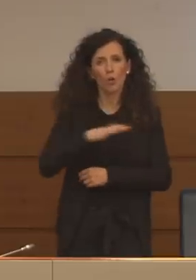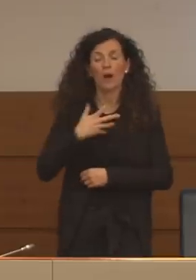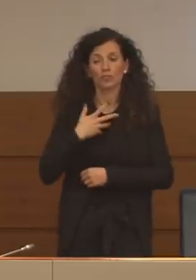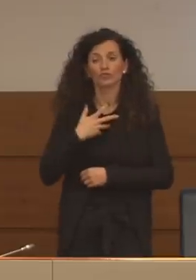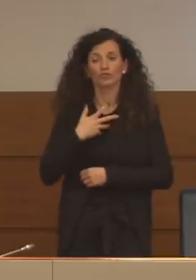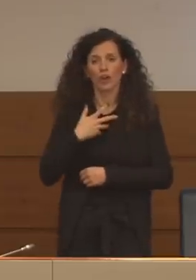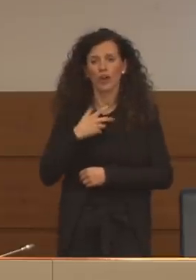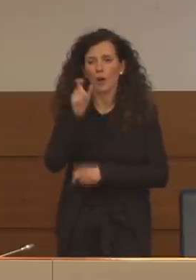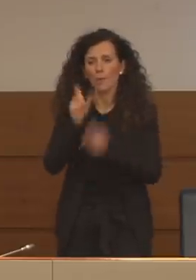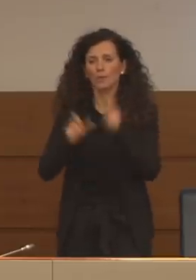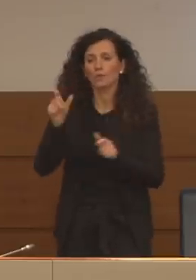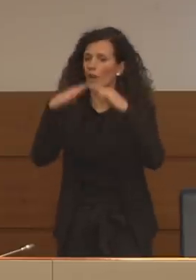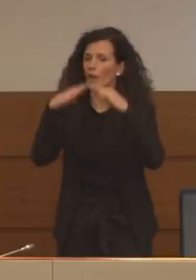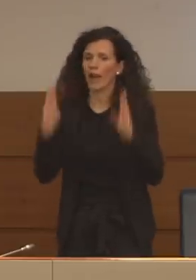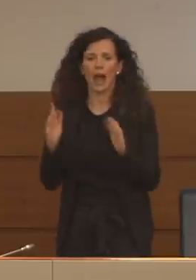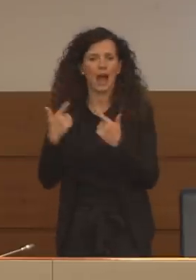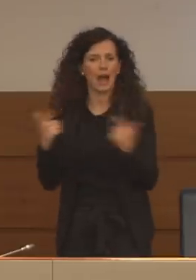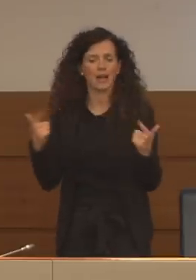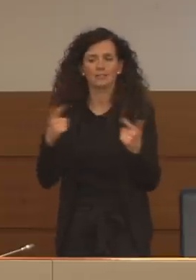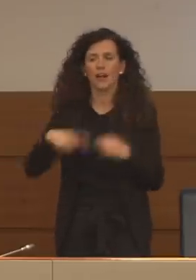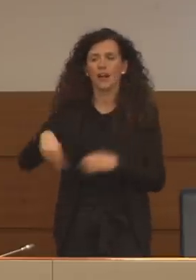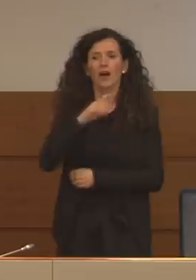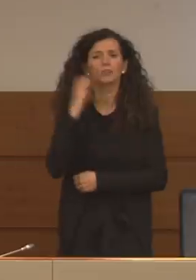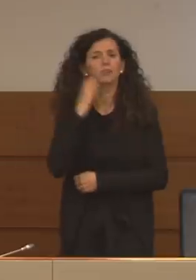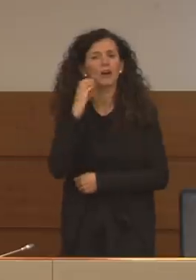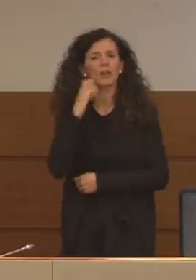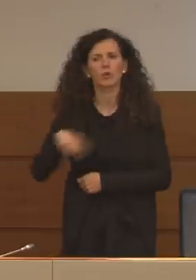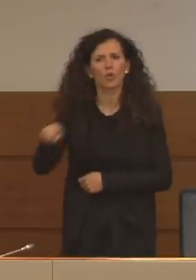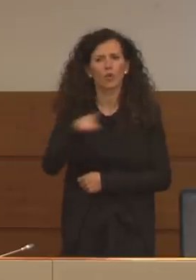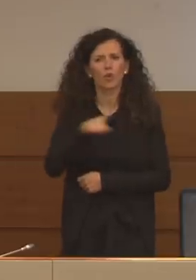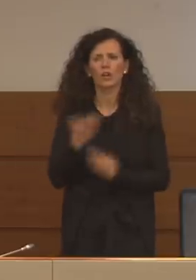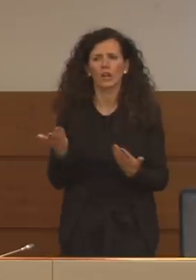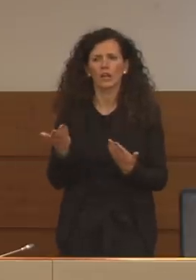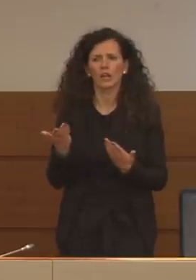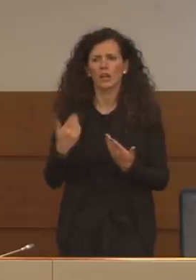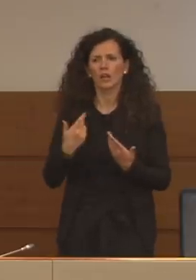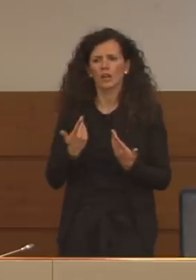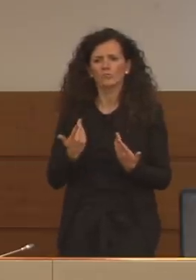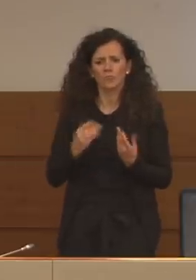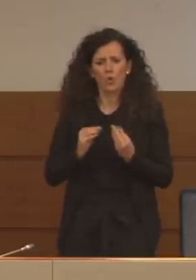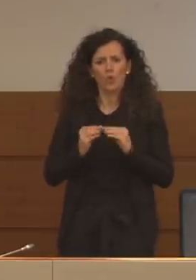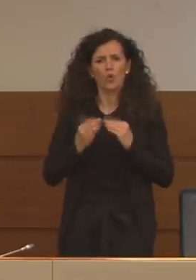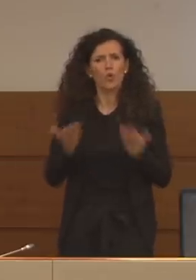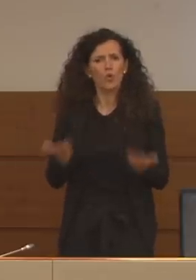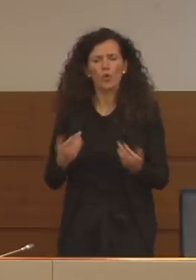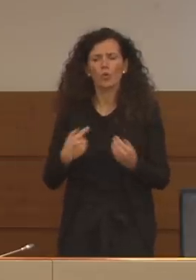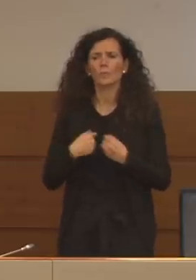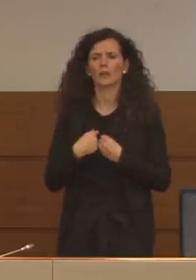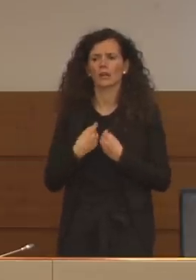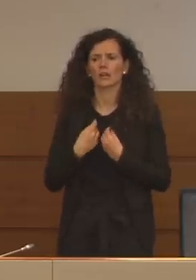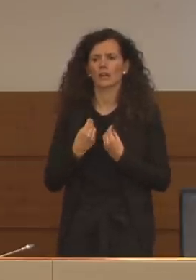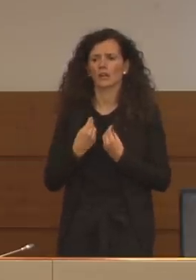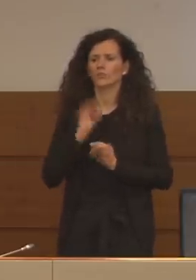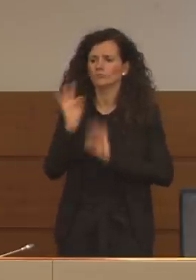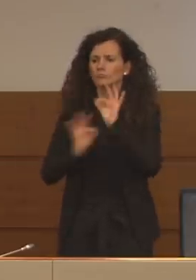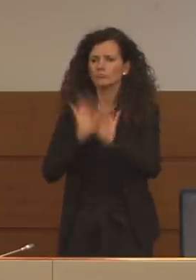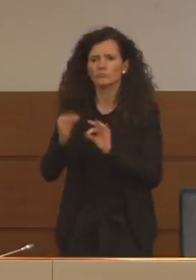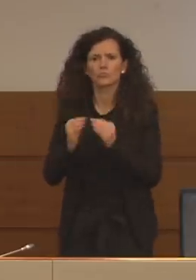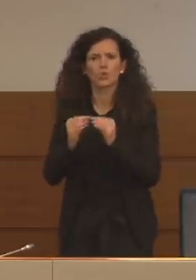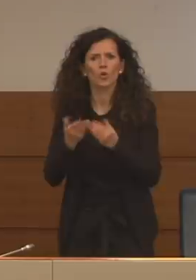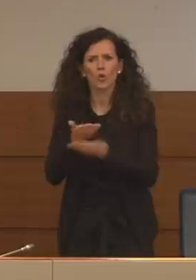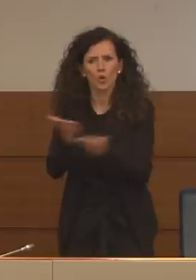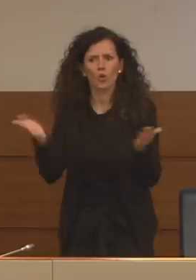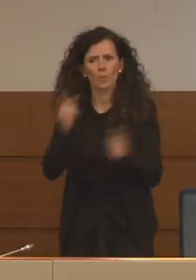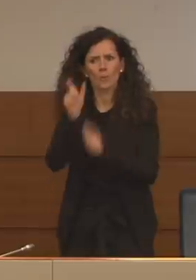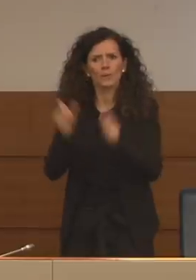una dimora non ce l'hanno i senzatetto e su questo cosa si farà come si prenderà carico di queste persone perché